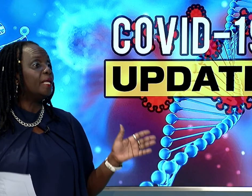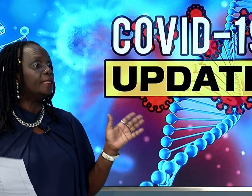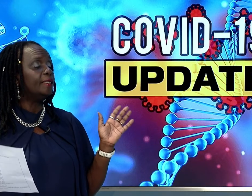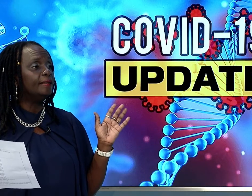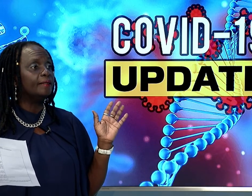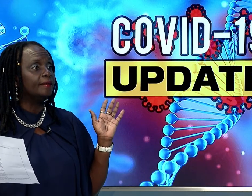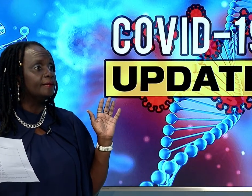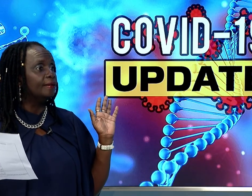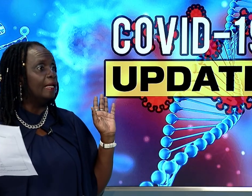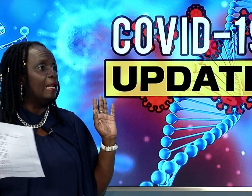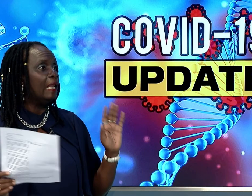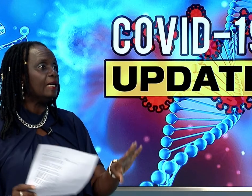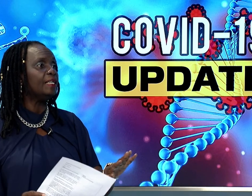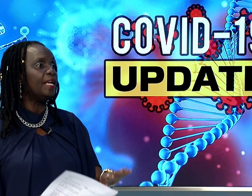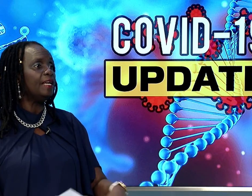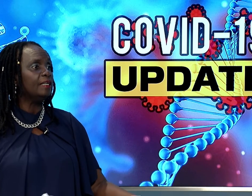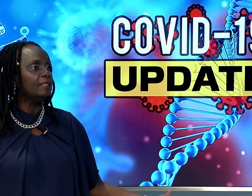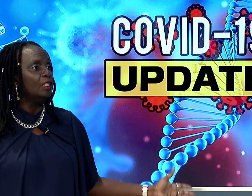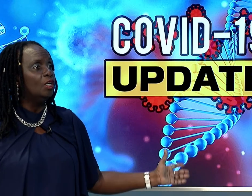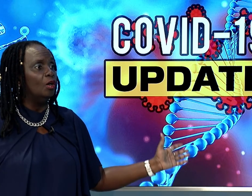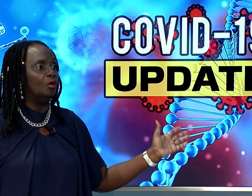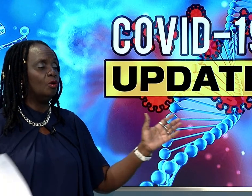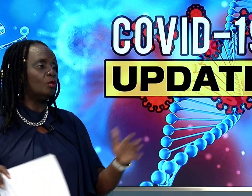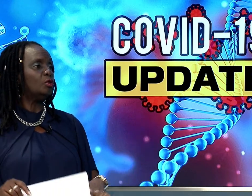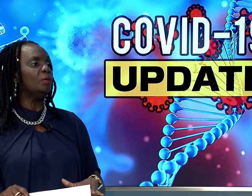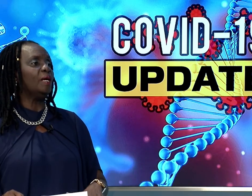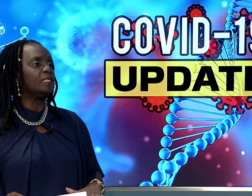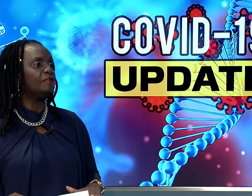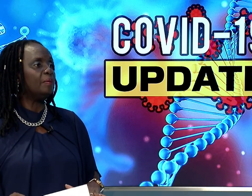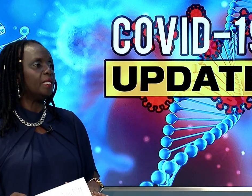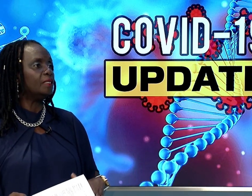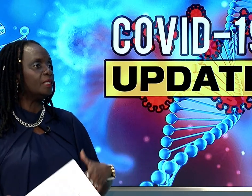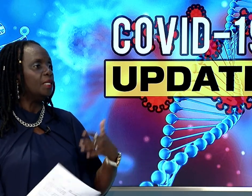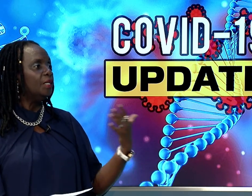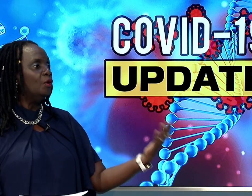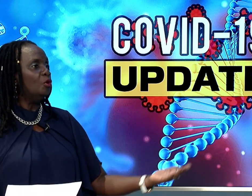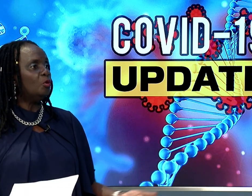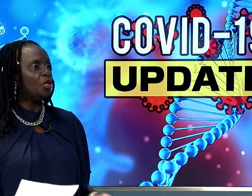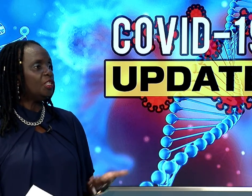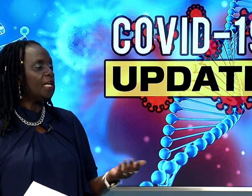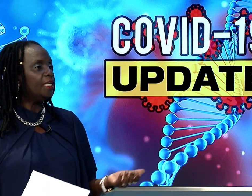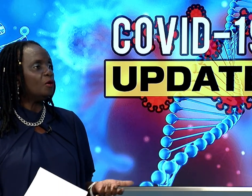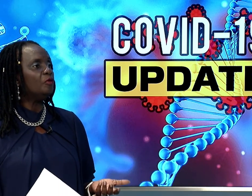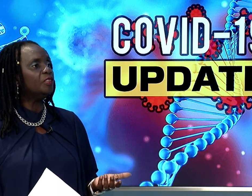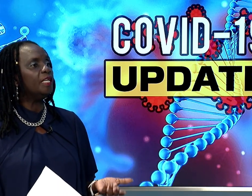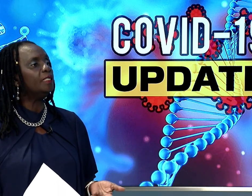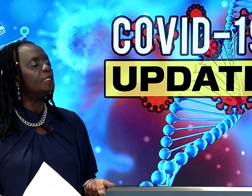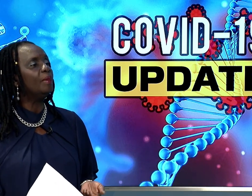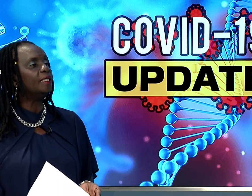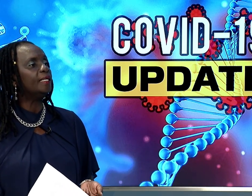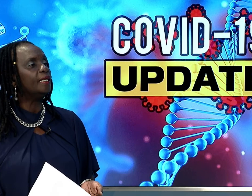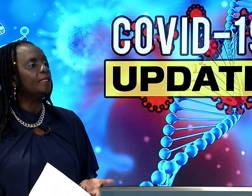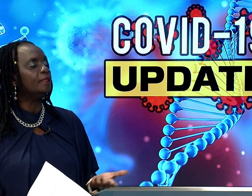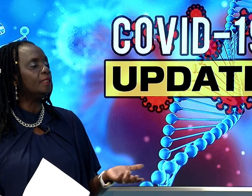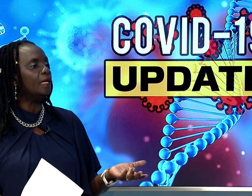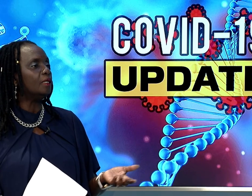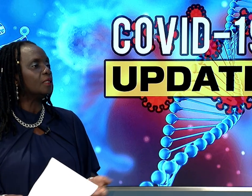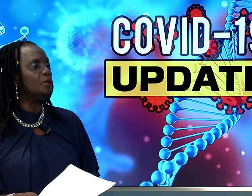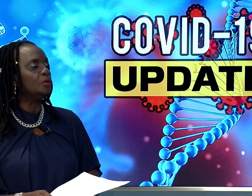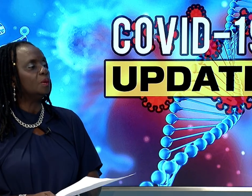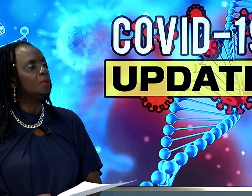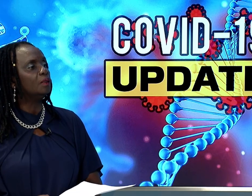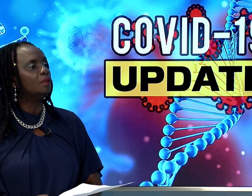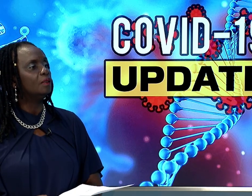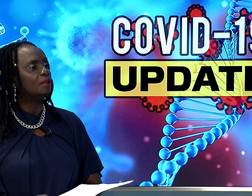hebben gemerkt dat er een lange rijen, grote massa van mensen. Hoe worden daar die COVID-19 maatregelen in